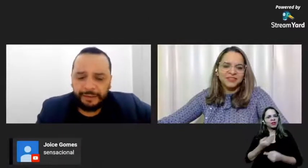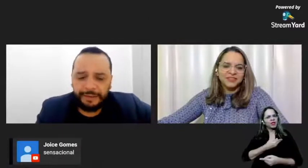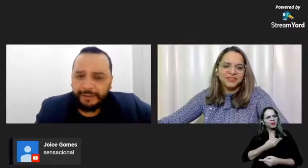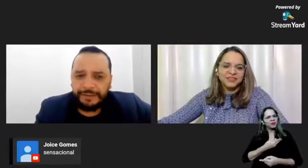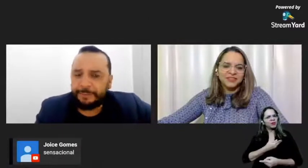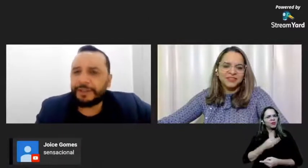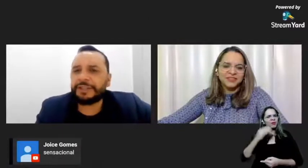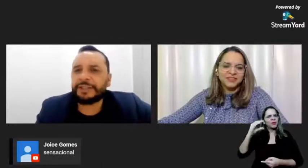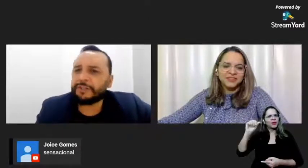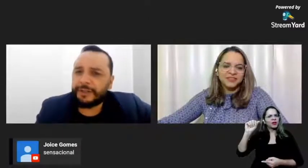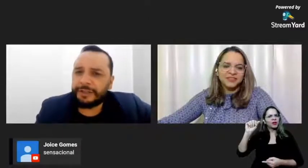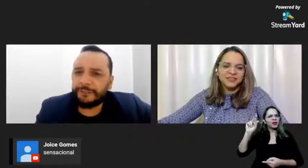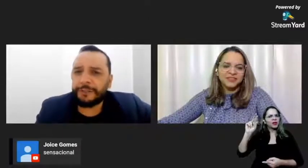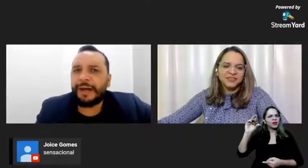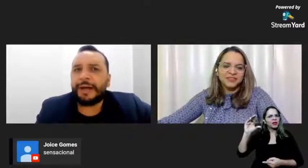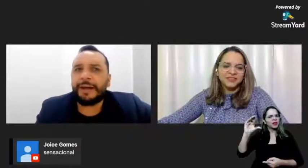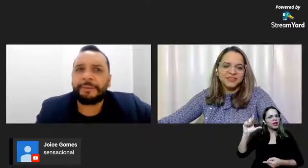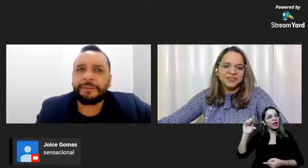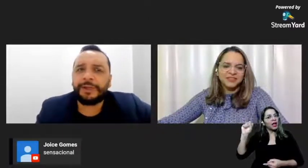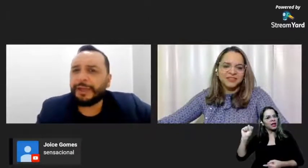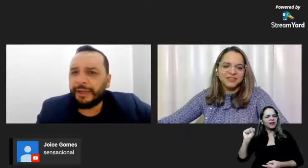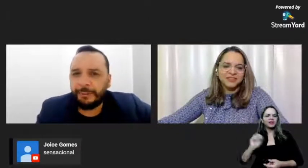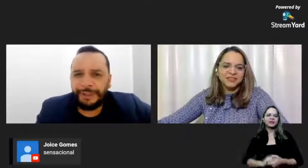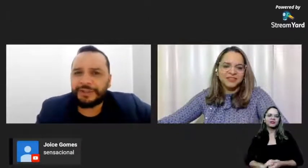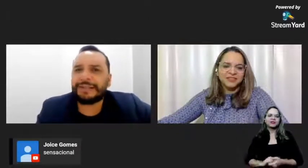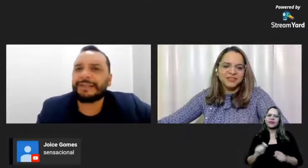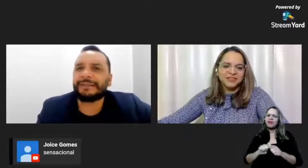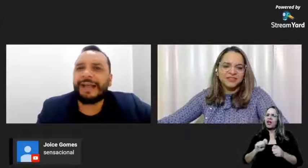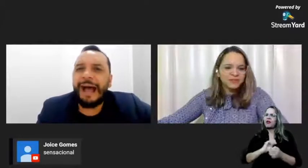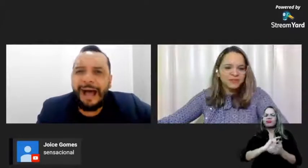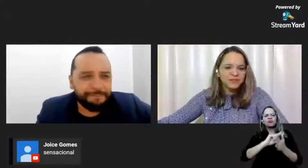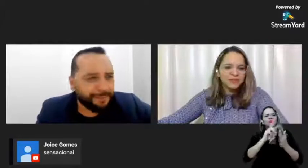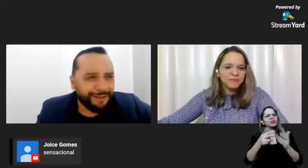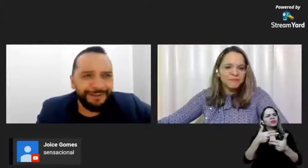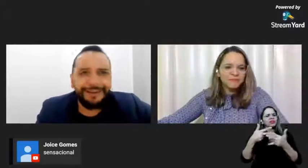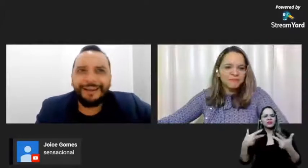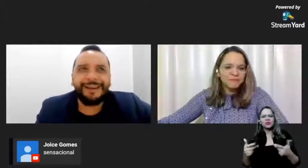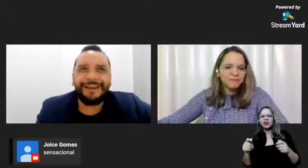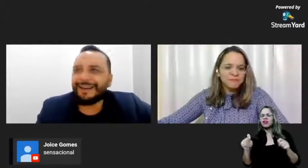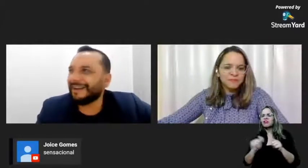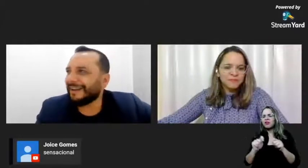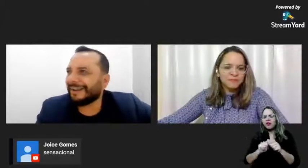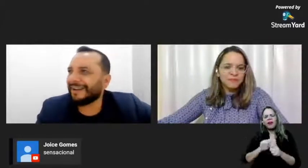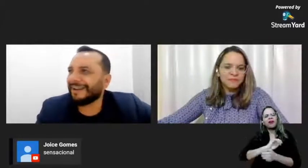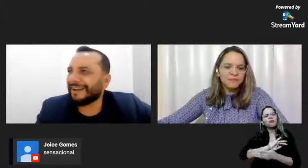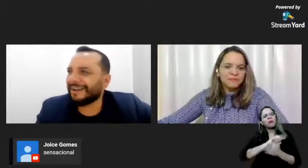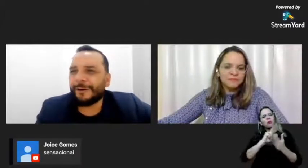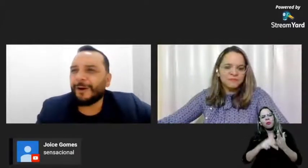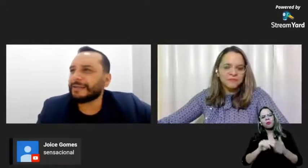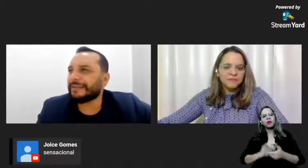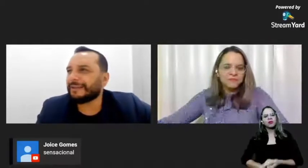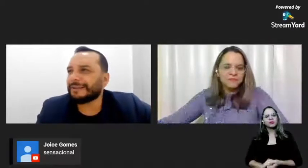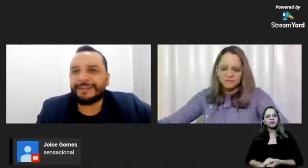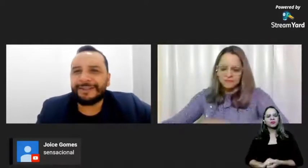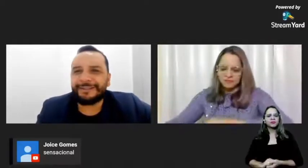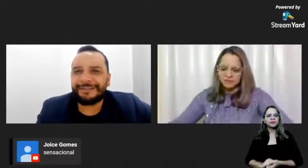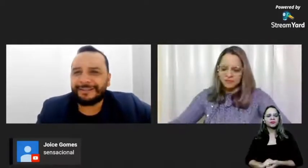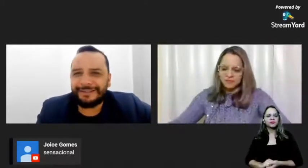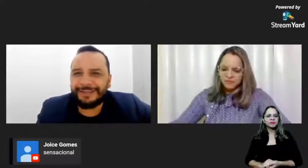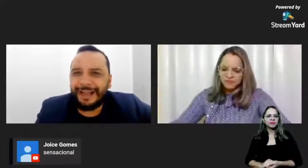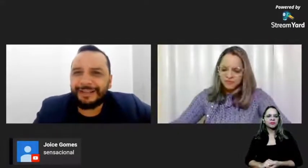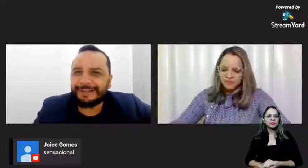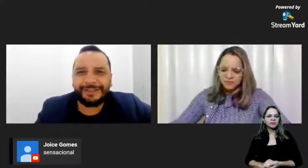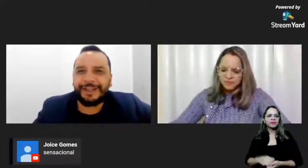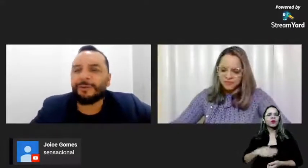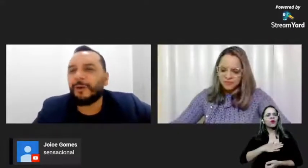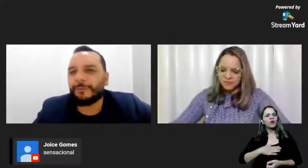assim, depois disso a gente já foi para o Rio praticar stand-up. Ele gosta